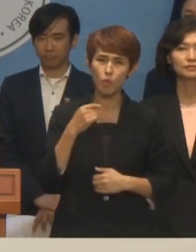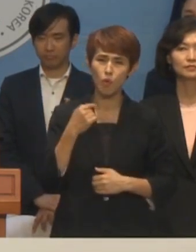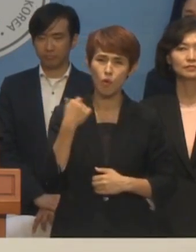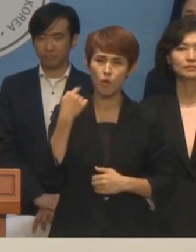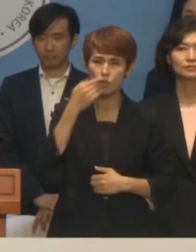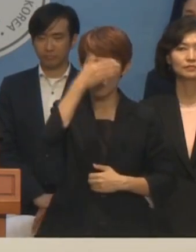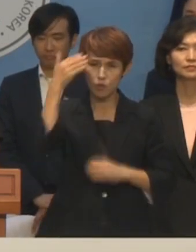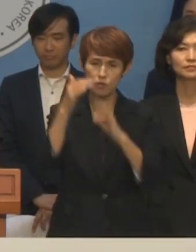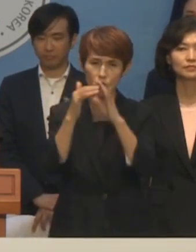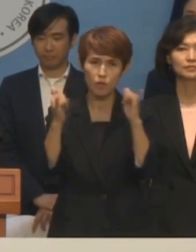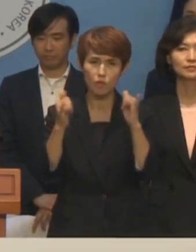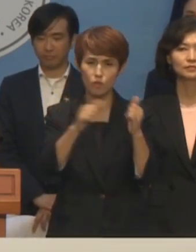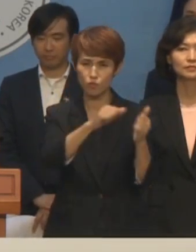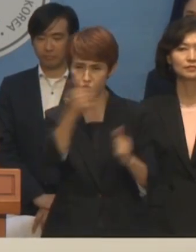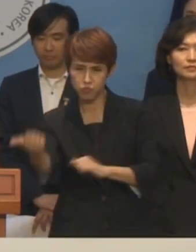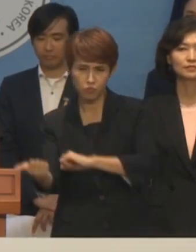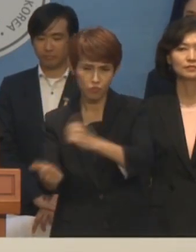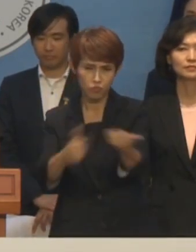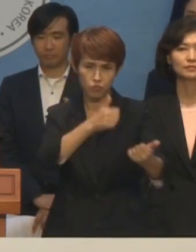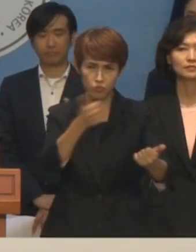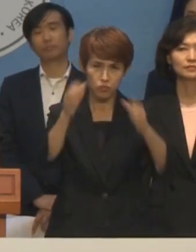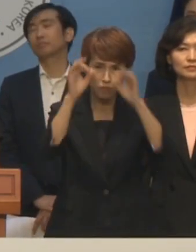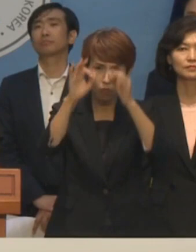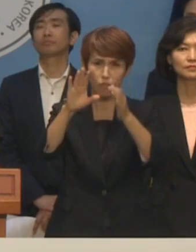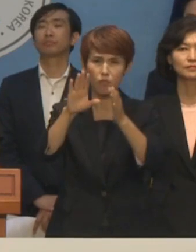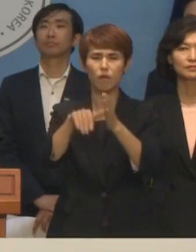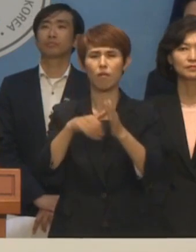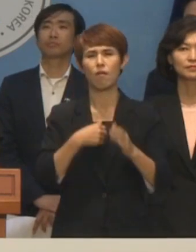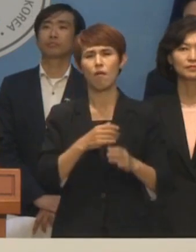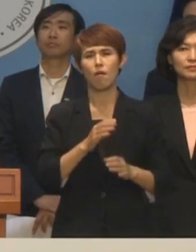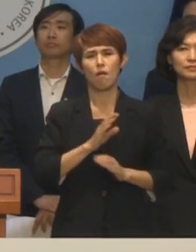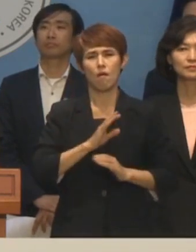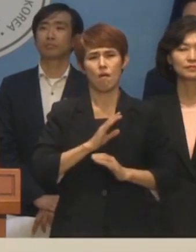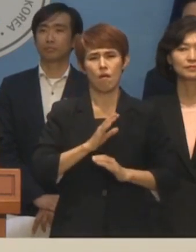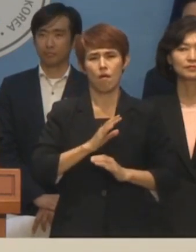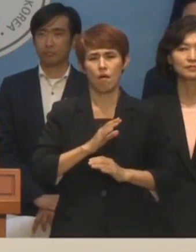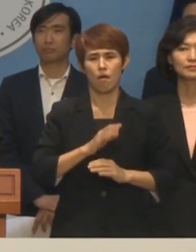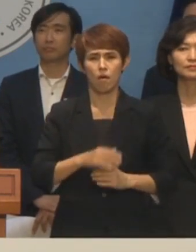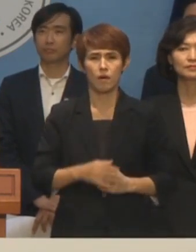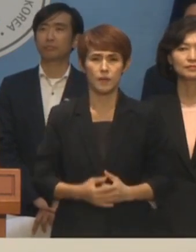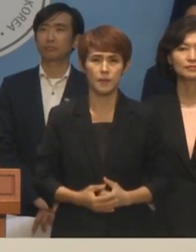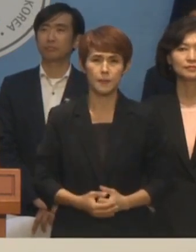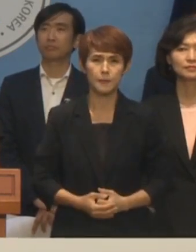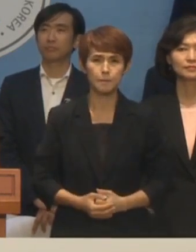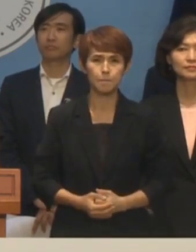억울하게 목숨을 잃는 것을 볼 때마다 공포와 위협은 더욱 커져갑니다.